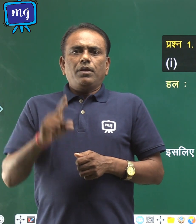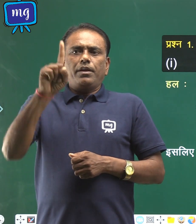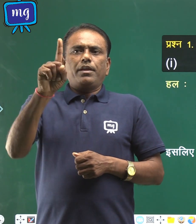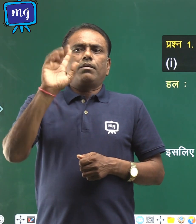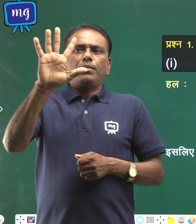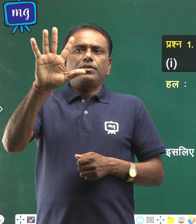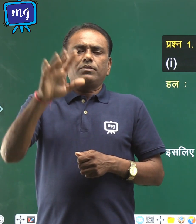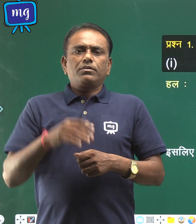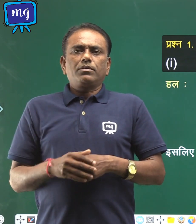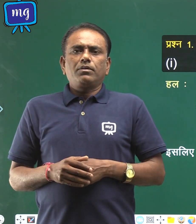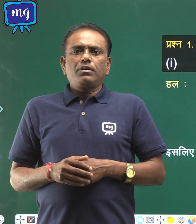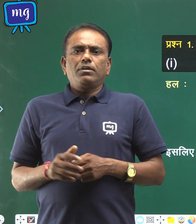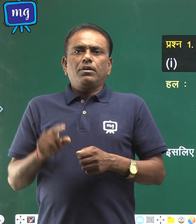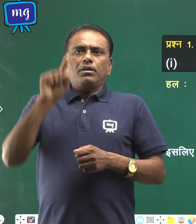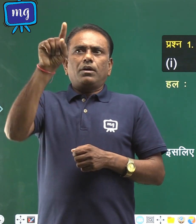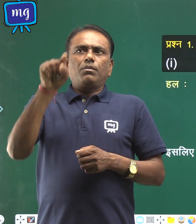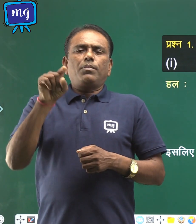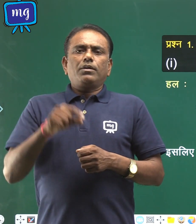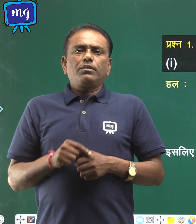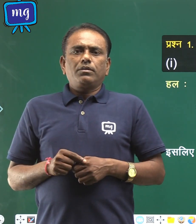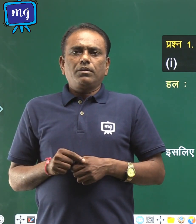15 अनुपात